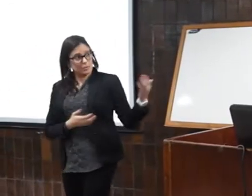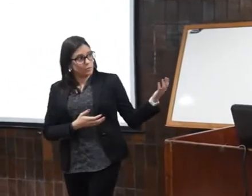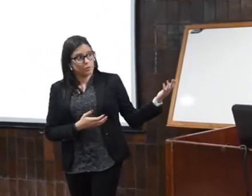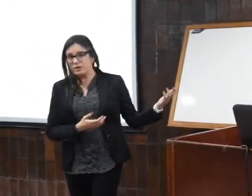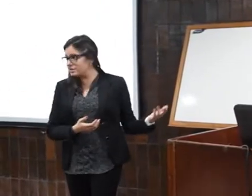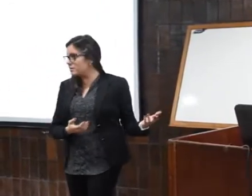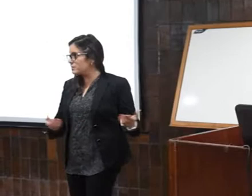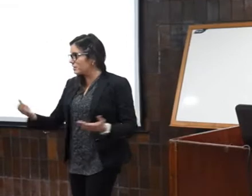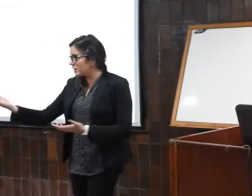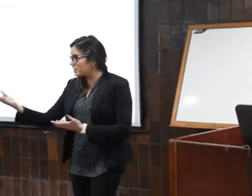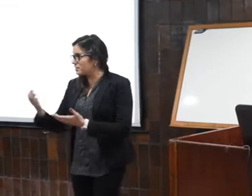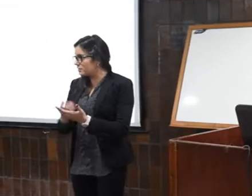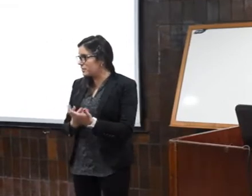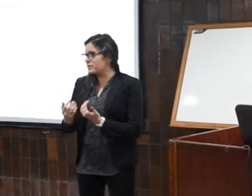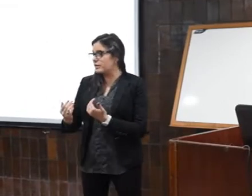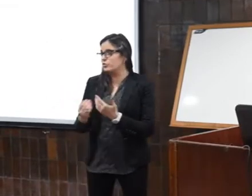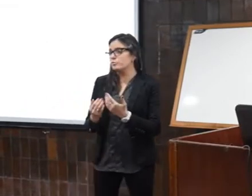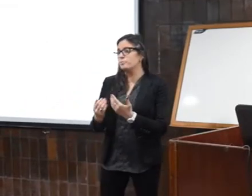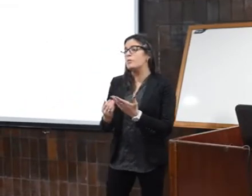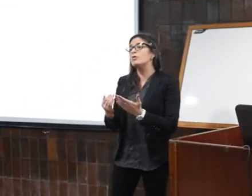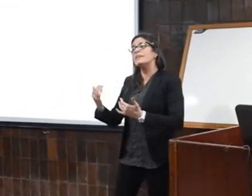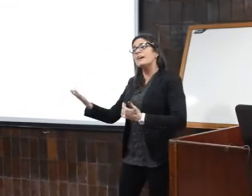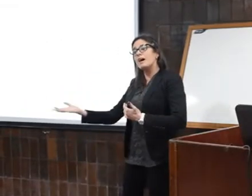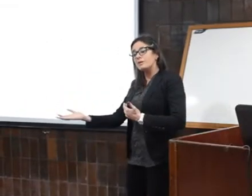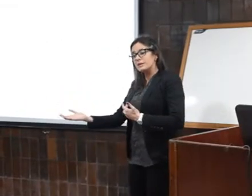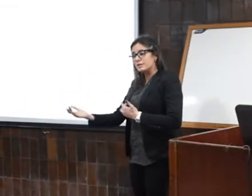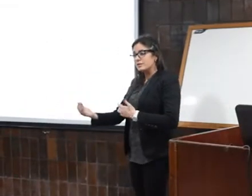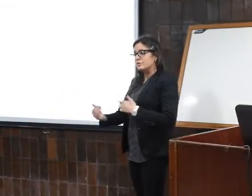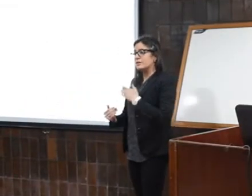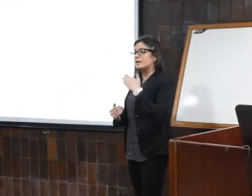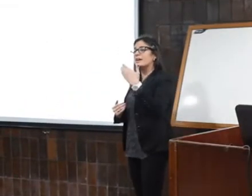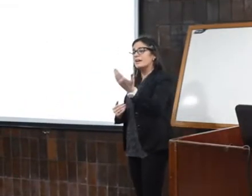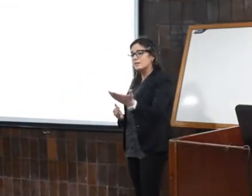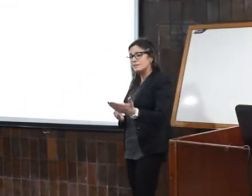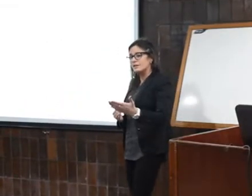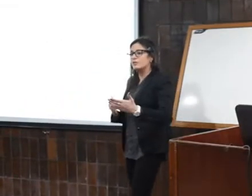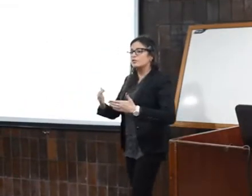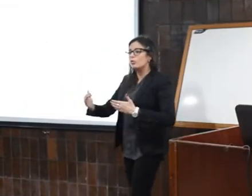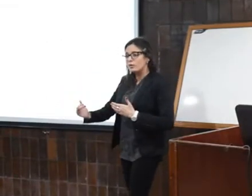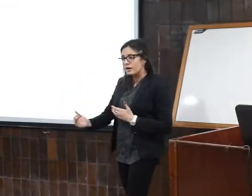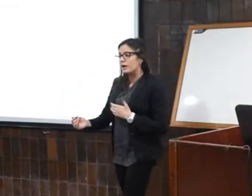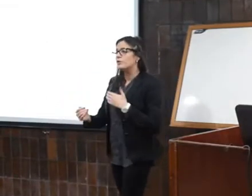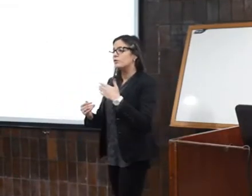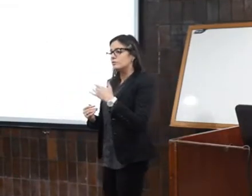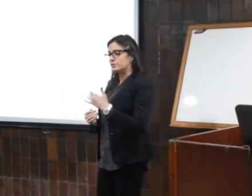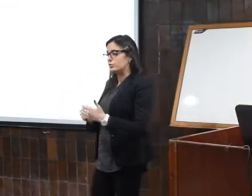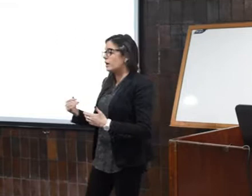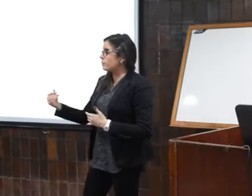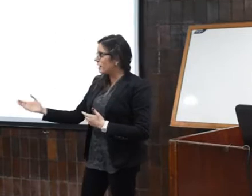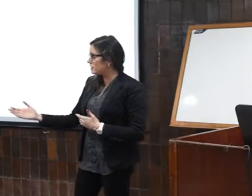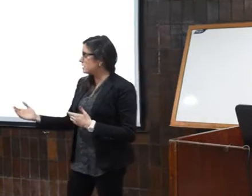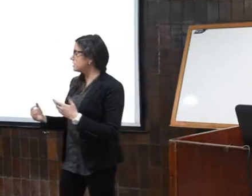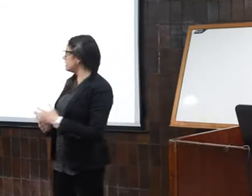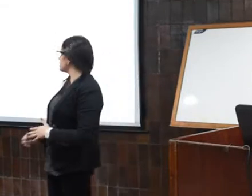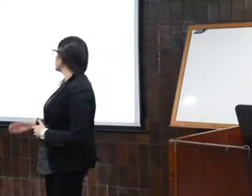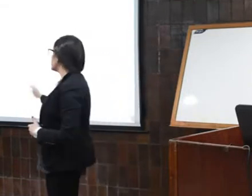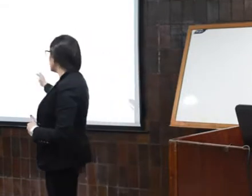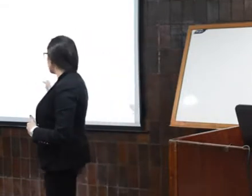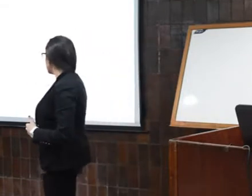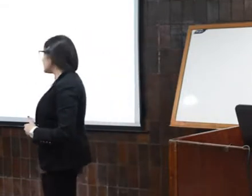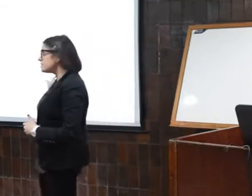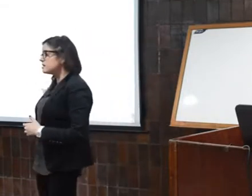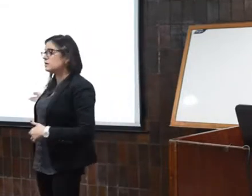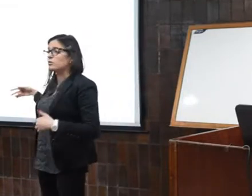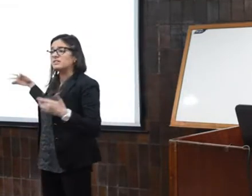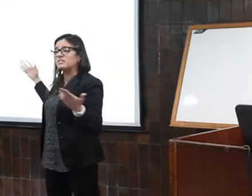este tipo de pólizas tienen son más vulnerables que tenés que tener otro jugador estudiar más